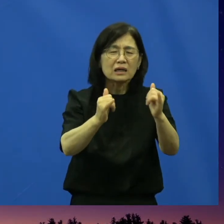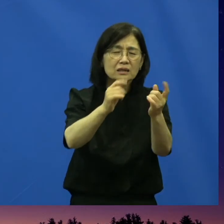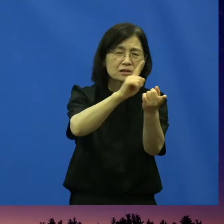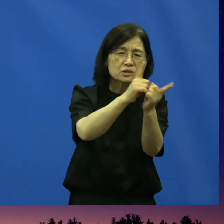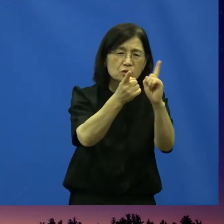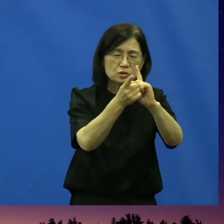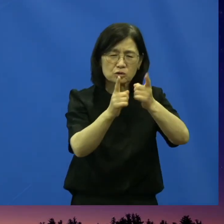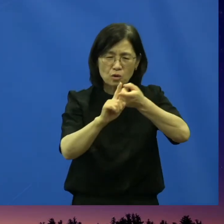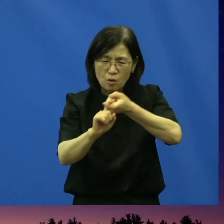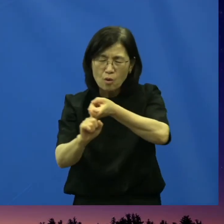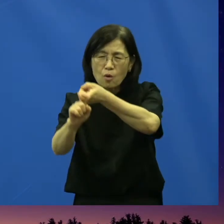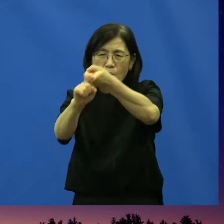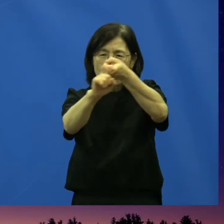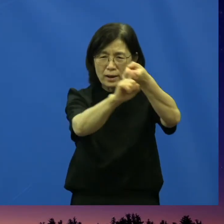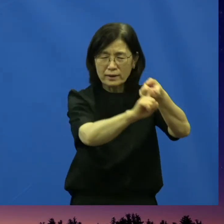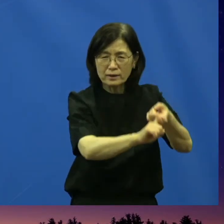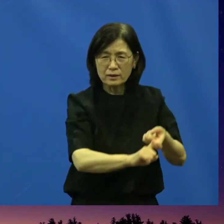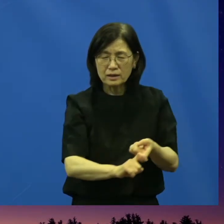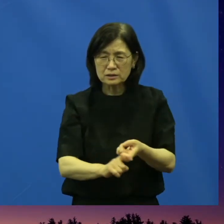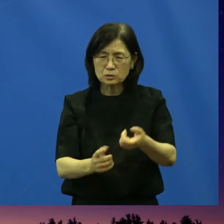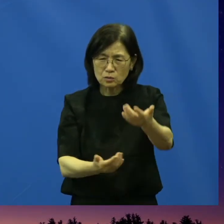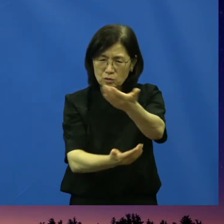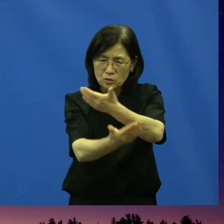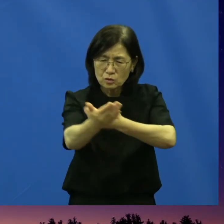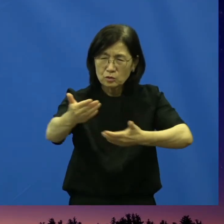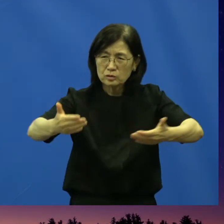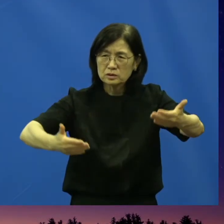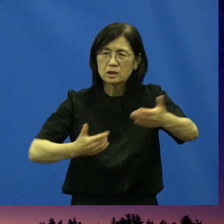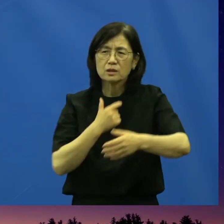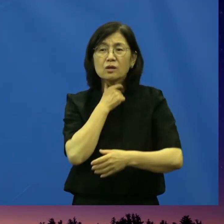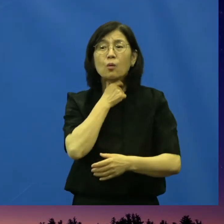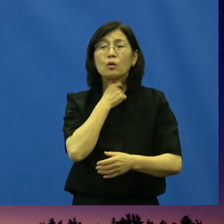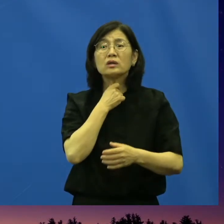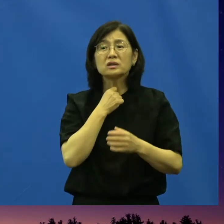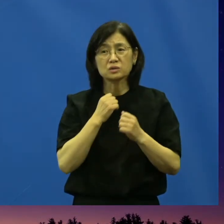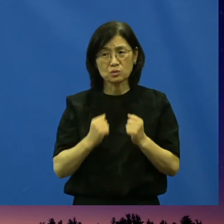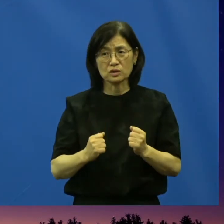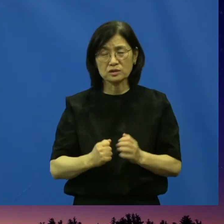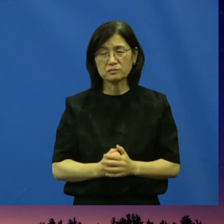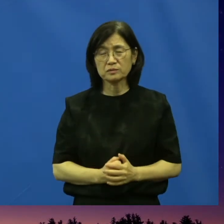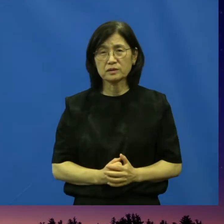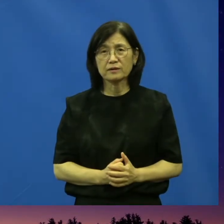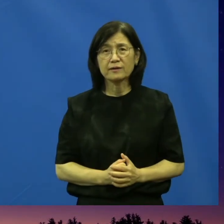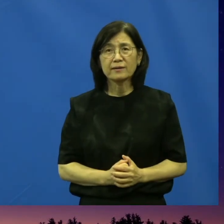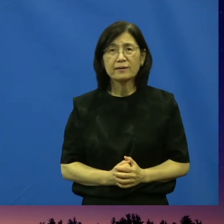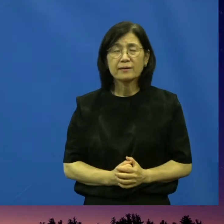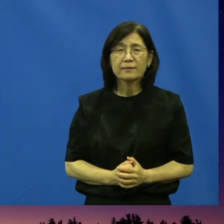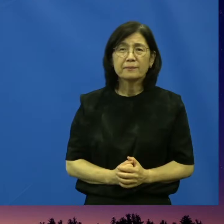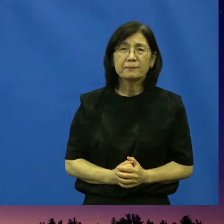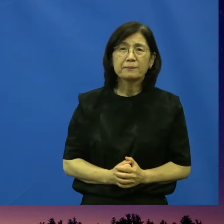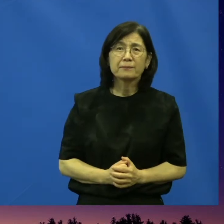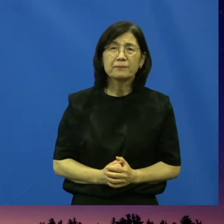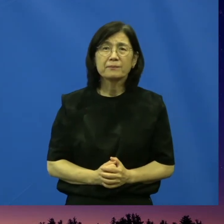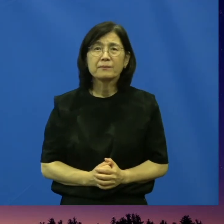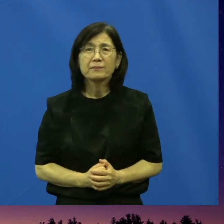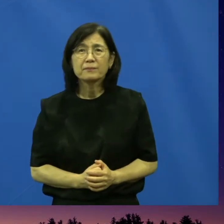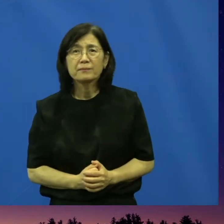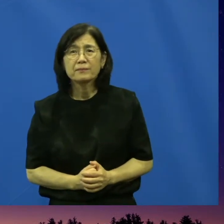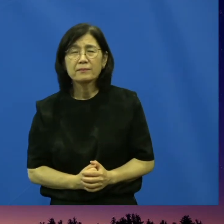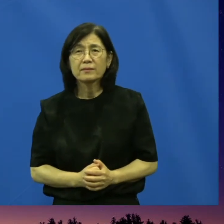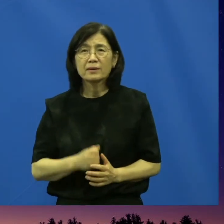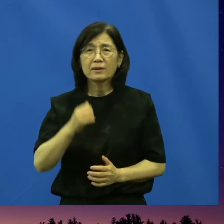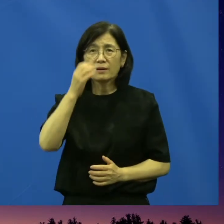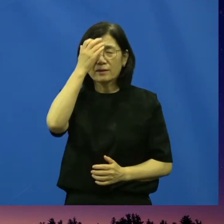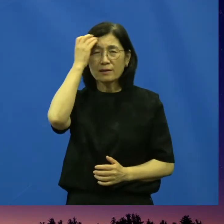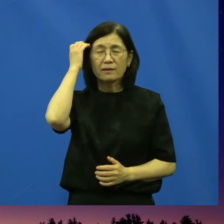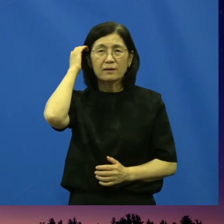인자도 보세요. 딱 서로 기대고 있는 거잖아요. 이건 정말 그 의미를 그대로 보면 인간이 그냥 인간이 뭐 일자로